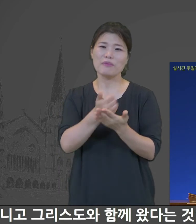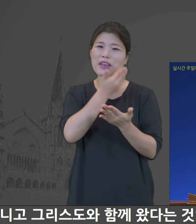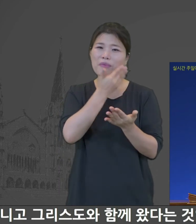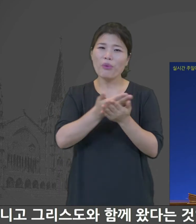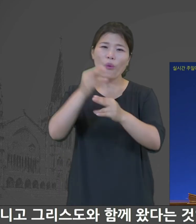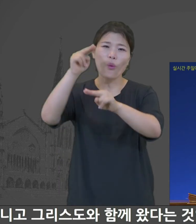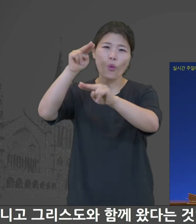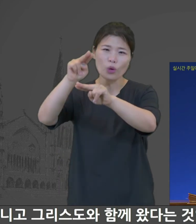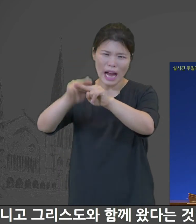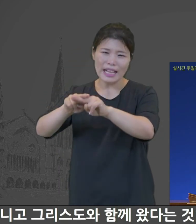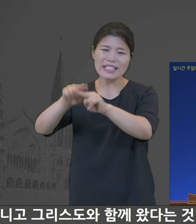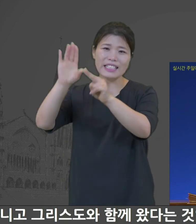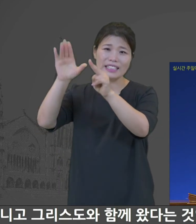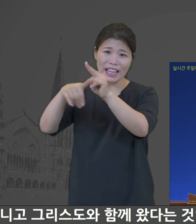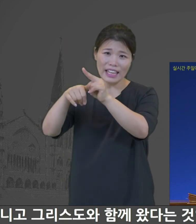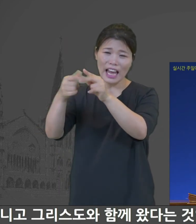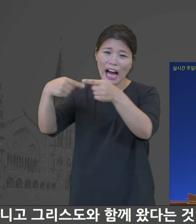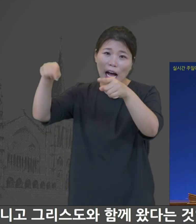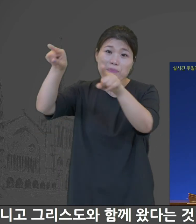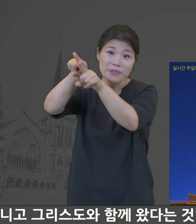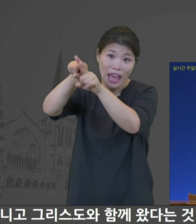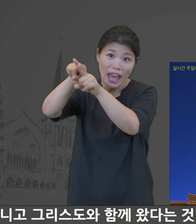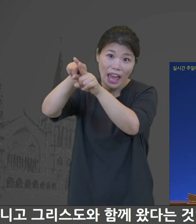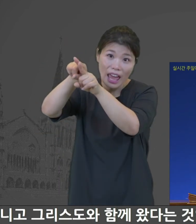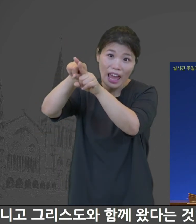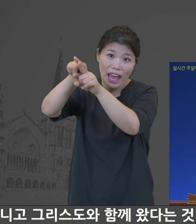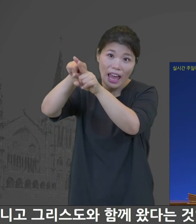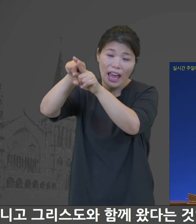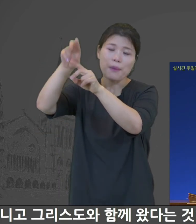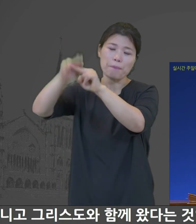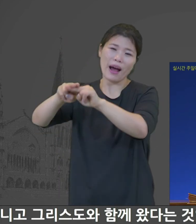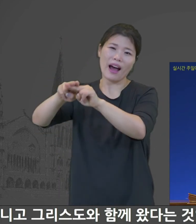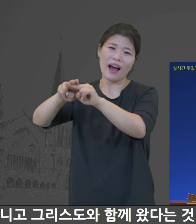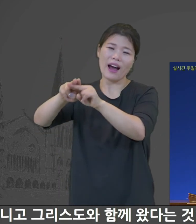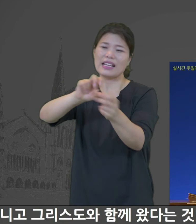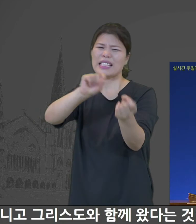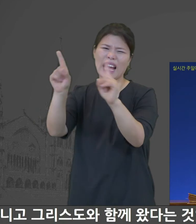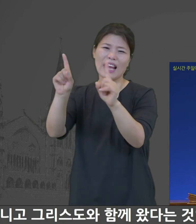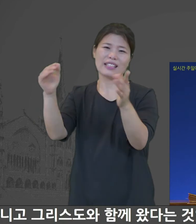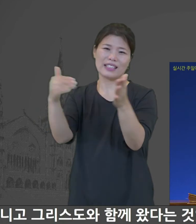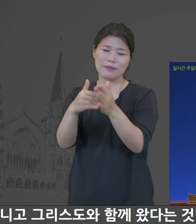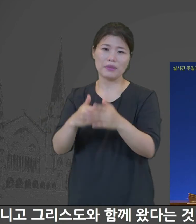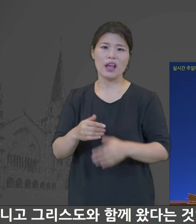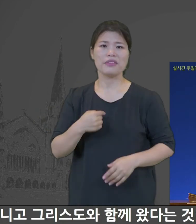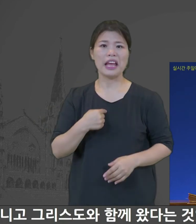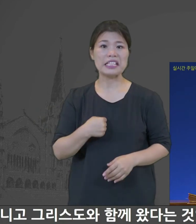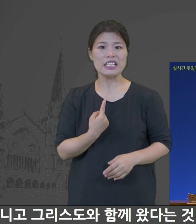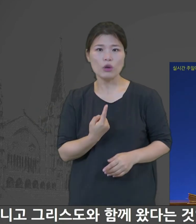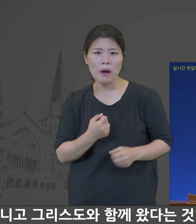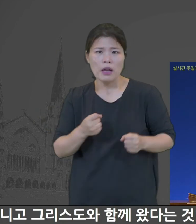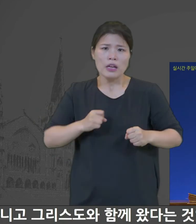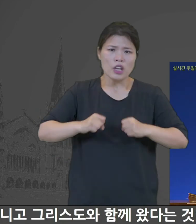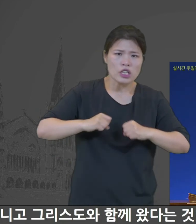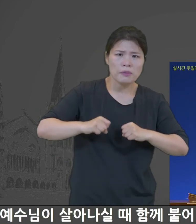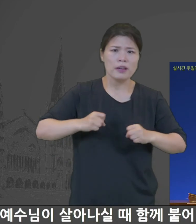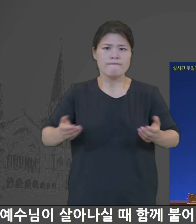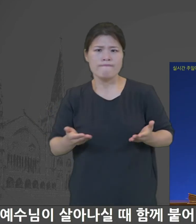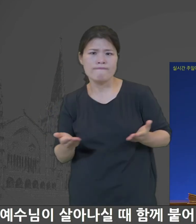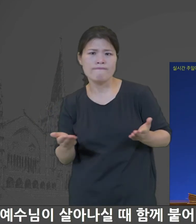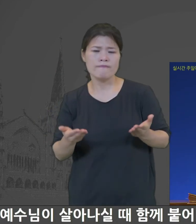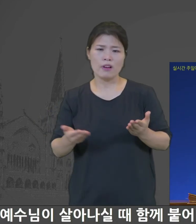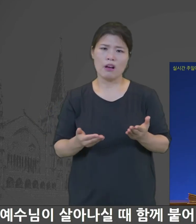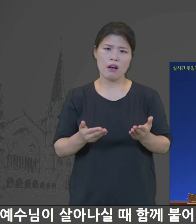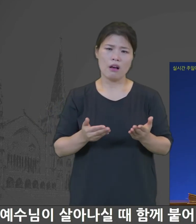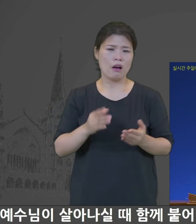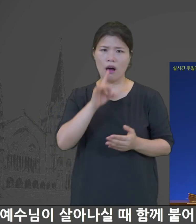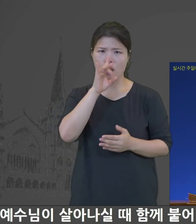같이 붙어갖고 더불어 앉은 거예요. 그러지 않으면 방법이 없는 겁니다. 내가 뭘 해서 찾아가지고 내 힘으로 같이 살도록